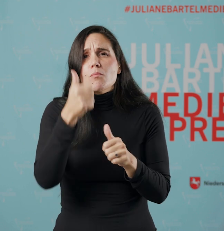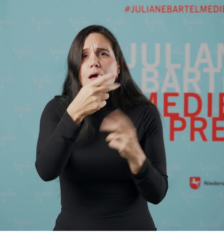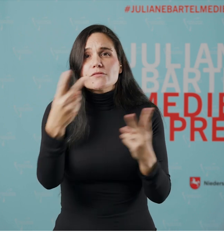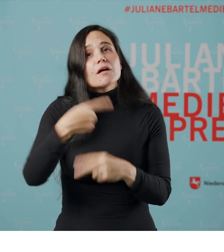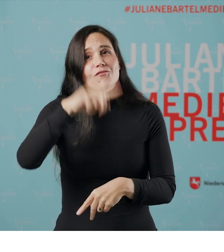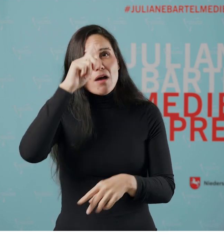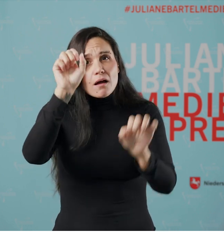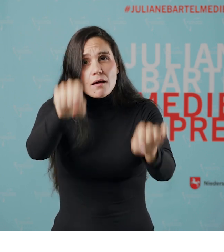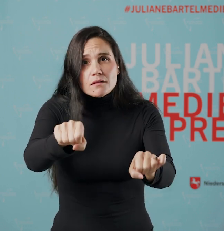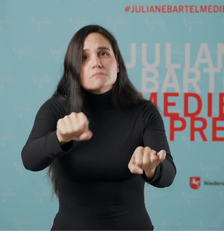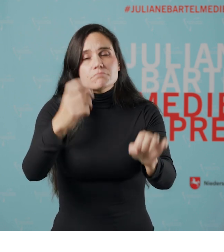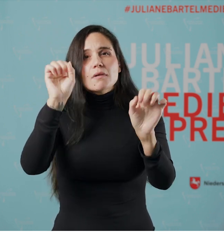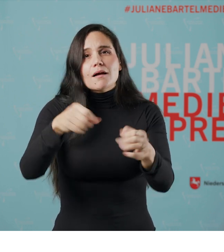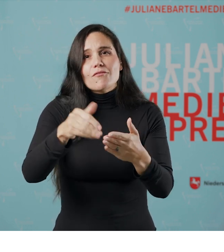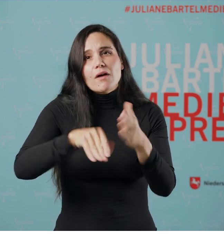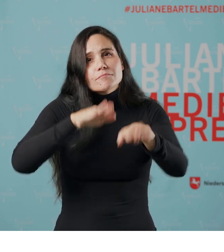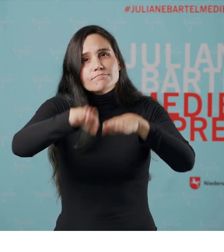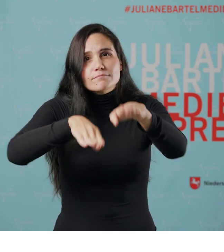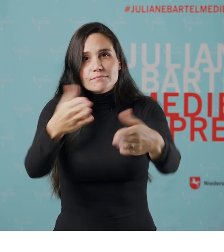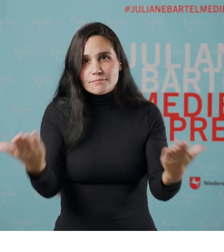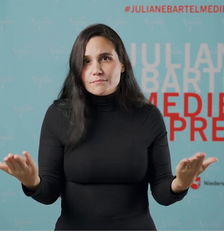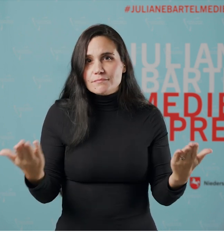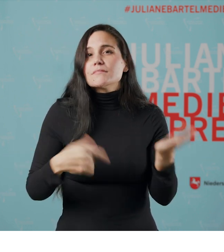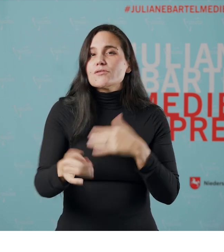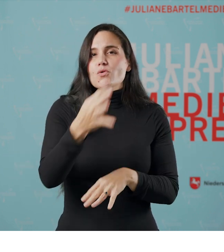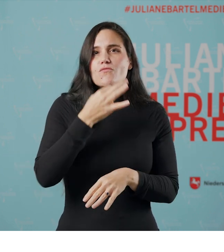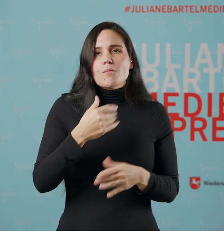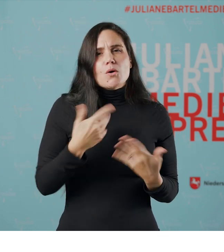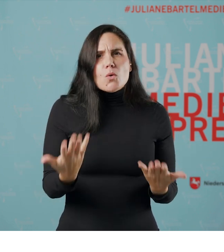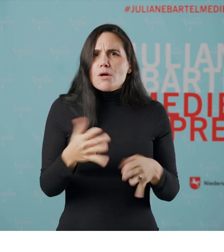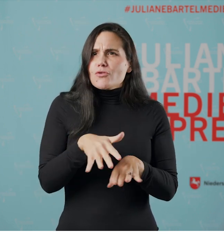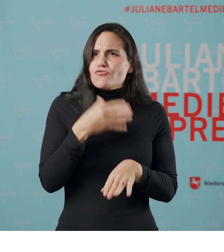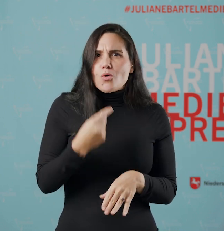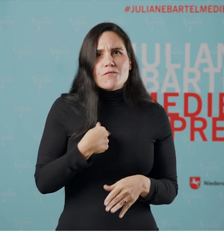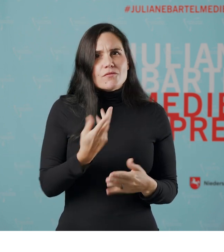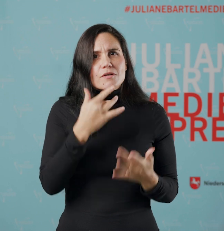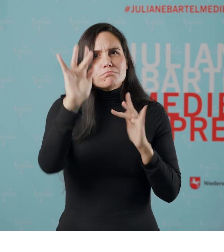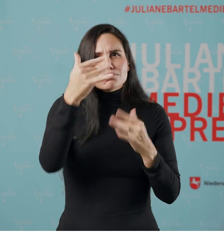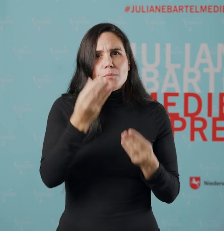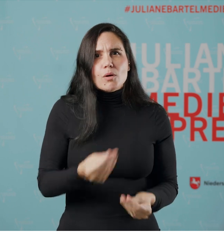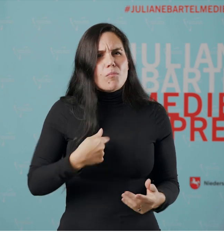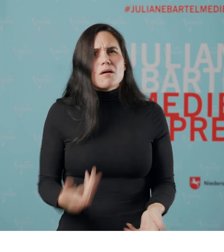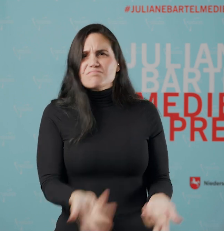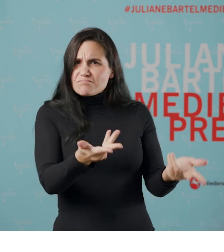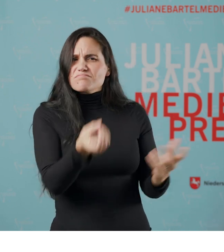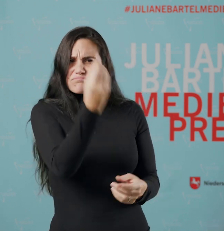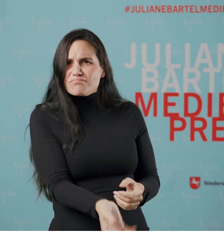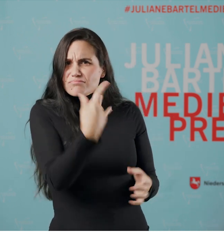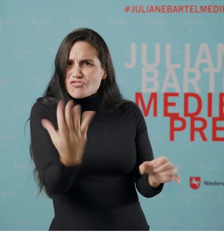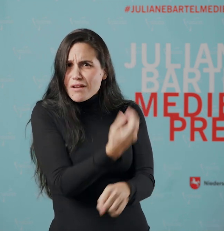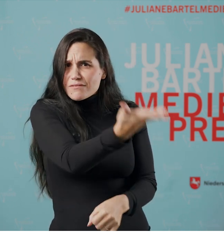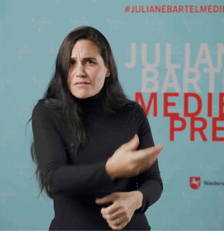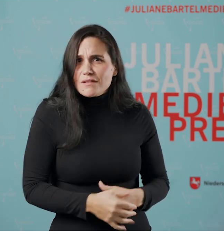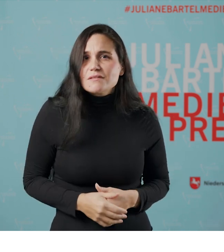Wichtigste ist einfach, wenn du weißt, dass du Potenzial hast, kannst du weit gehen. Und das war für mich so schön, heute diese Bestätigung zu bekommen. Hey, like,